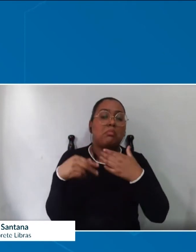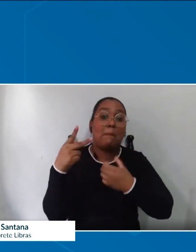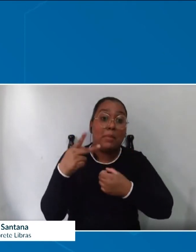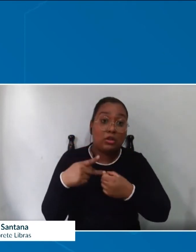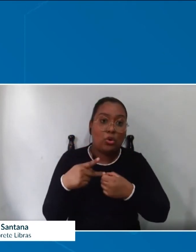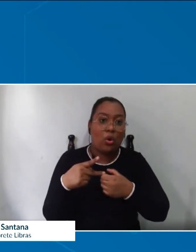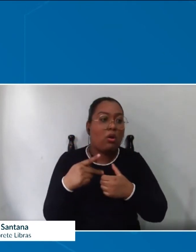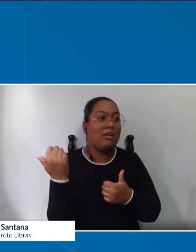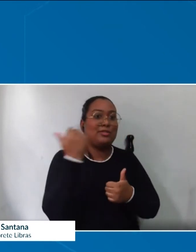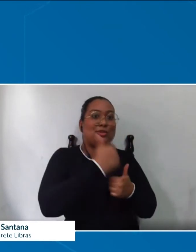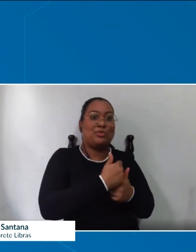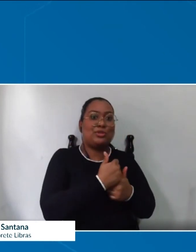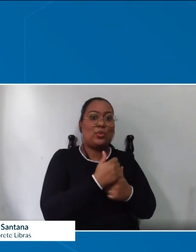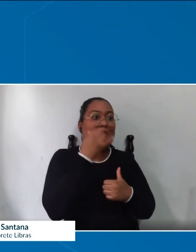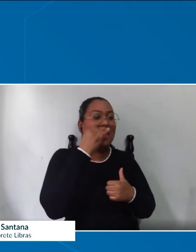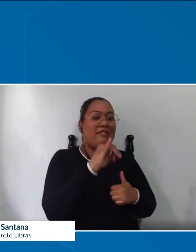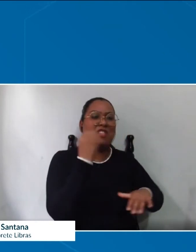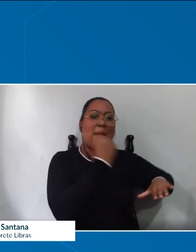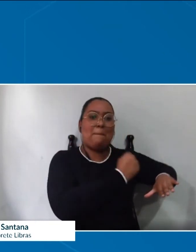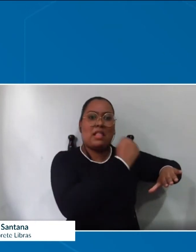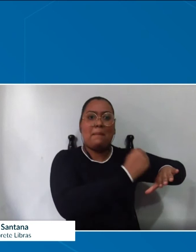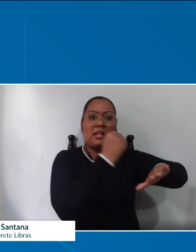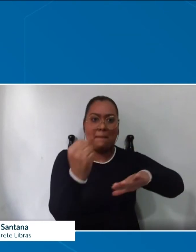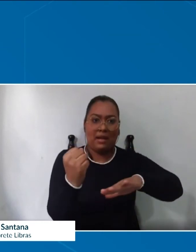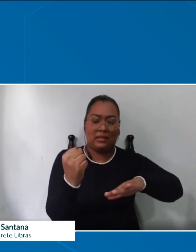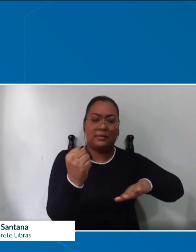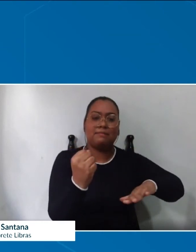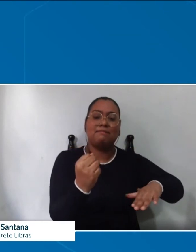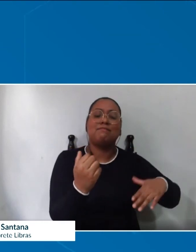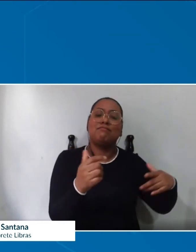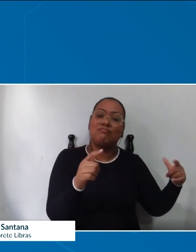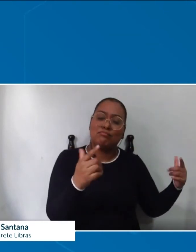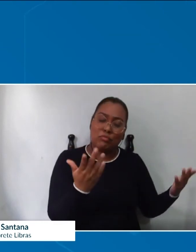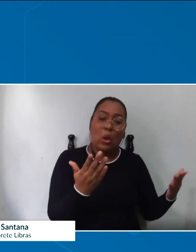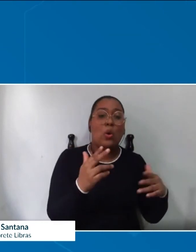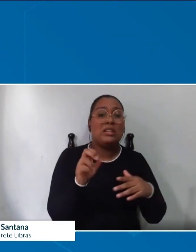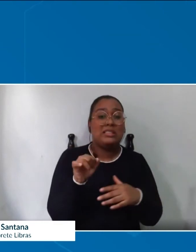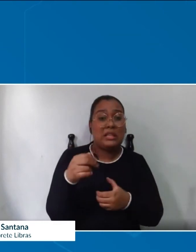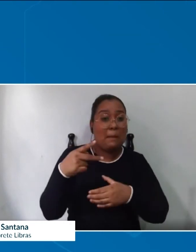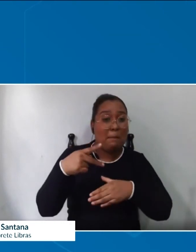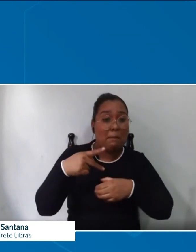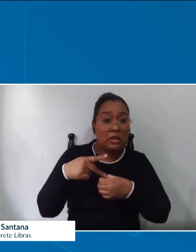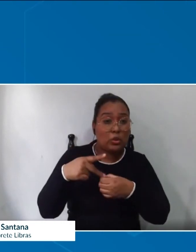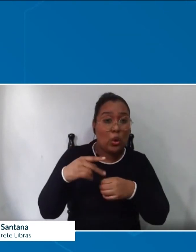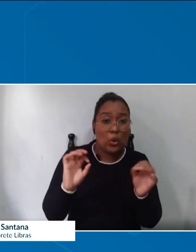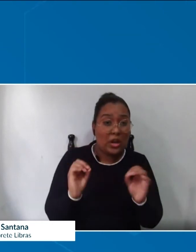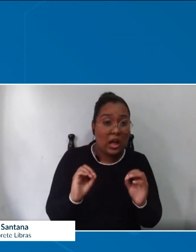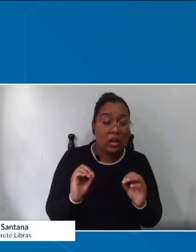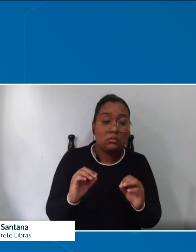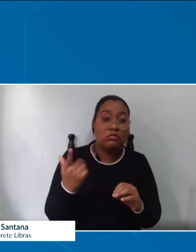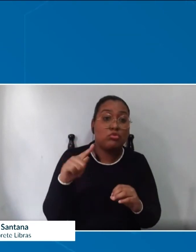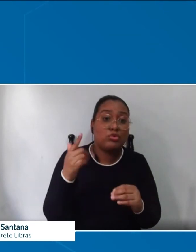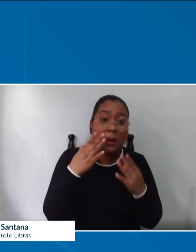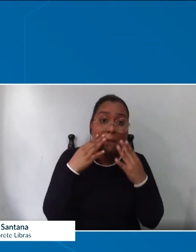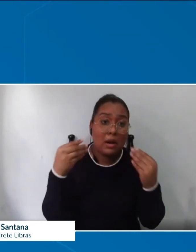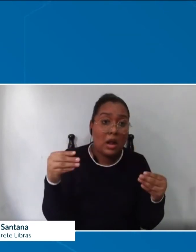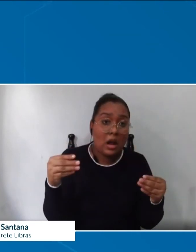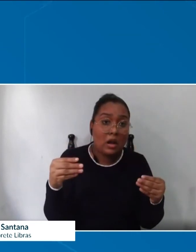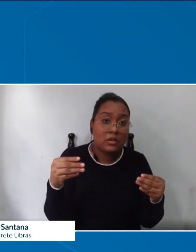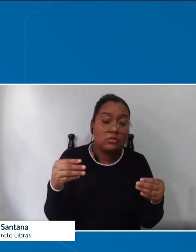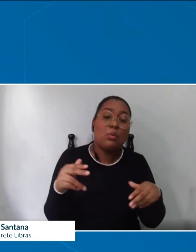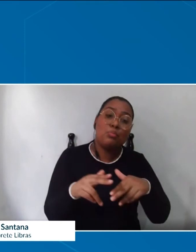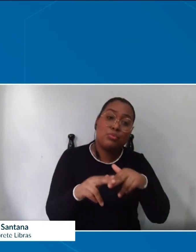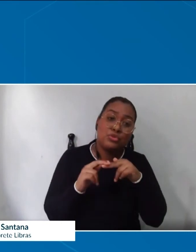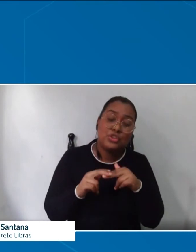petróleo, nós não teríamos a produção de plástico. E com isso, nós já teríamos exterminado todos os elefantes da face da